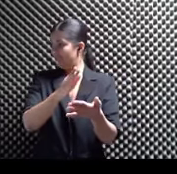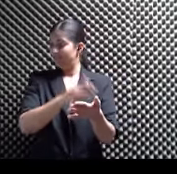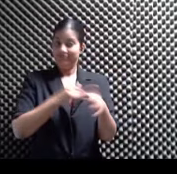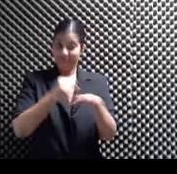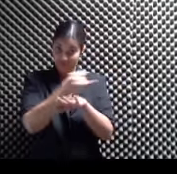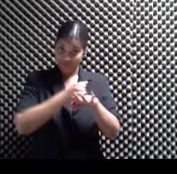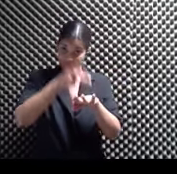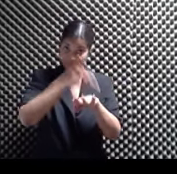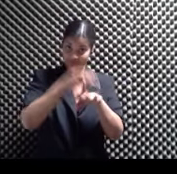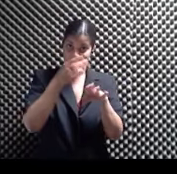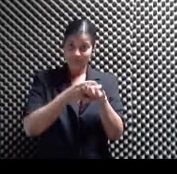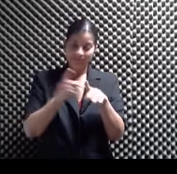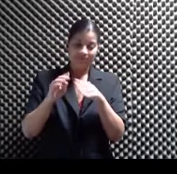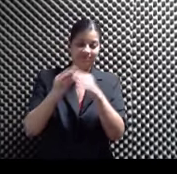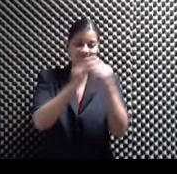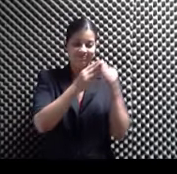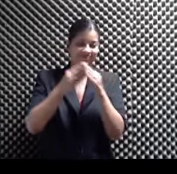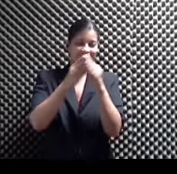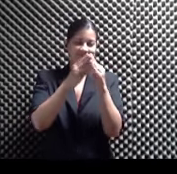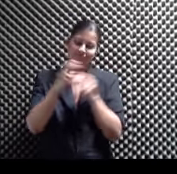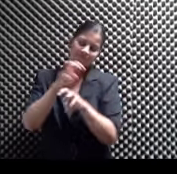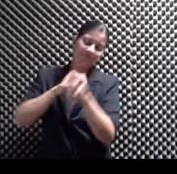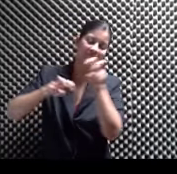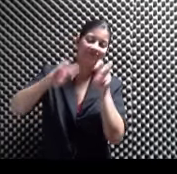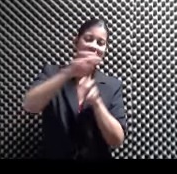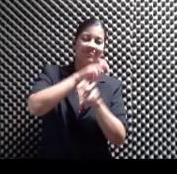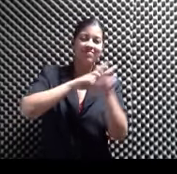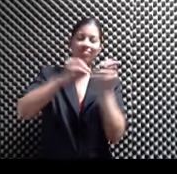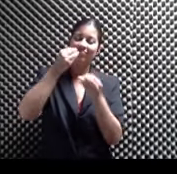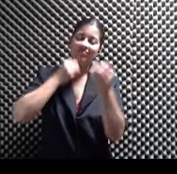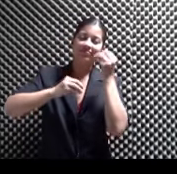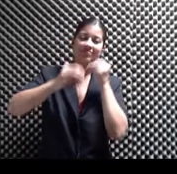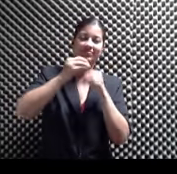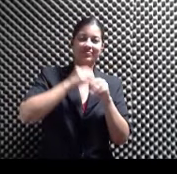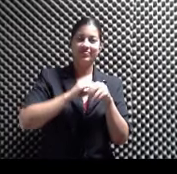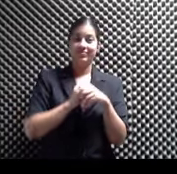Ponce las quenepas, ostiones, boquerón, mayagüez, brazos gitanos y vayamos en el chicharrón.